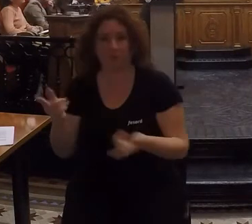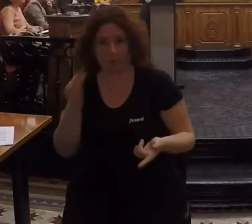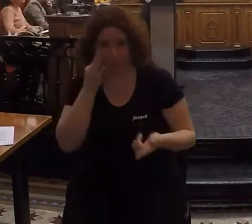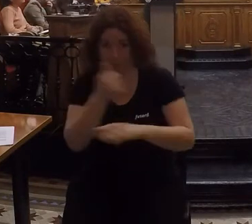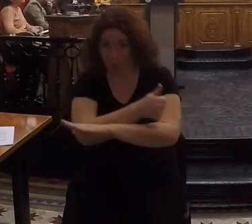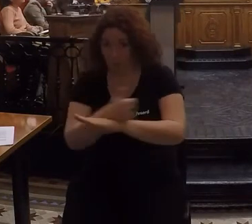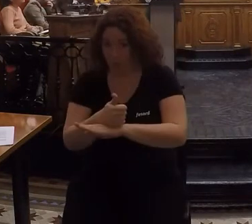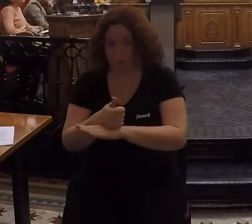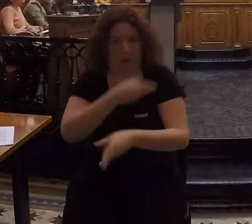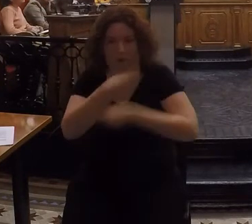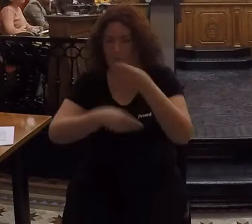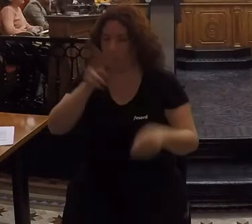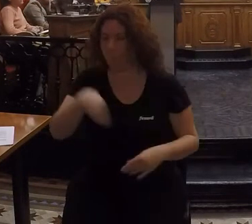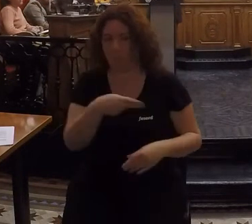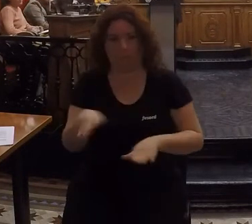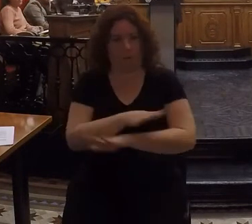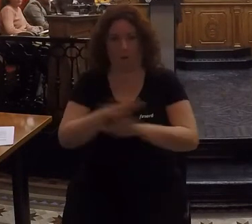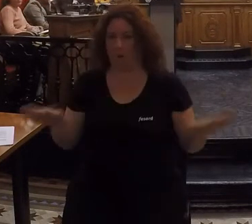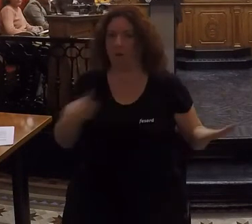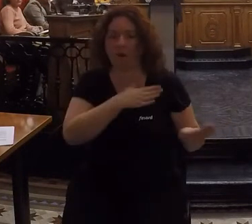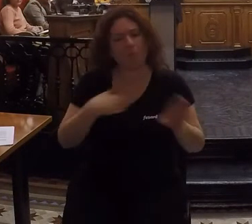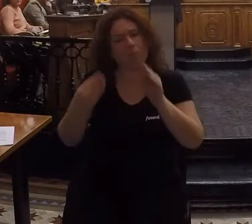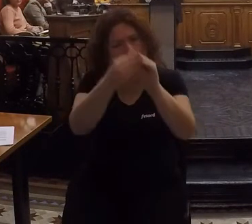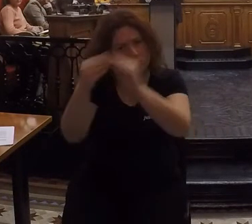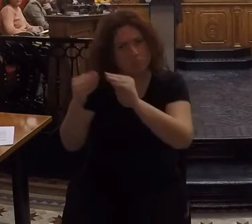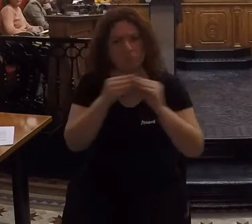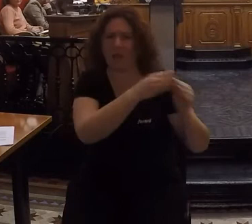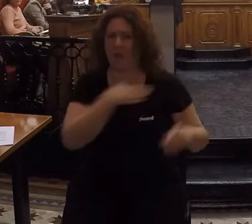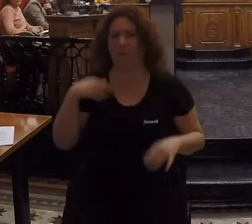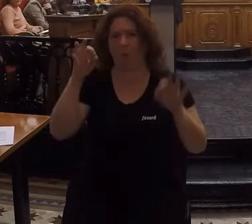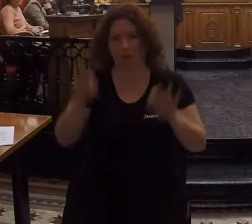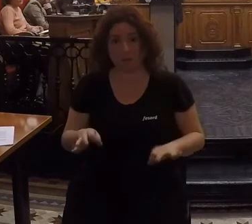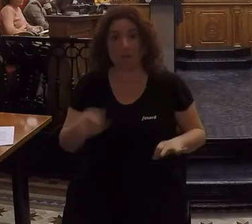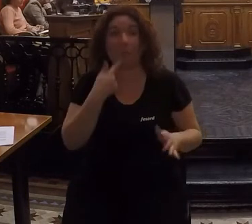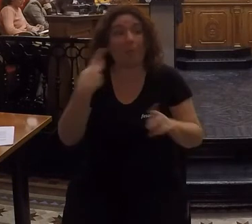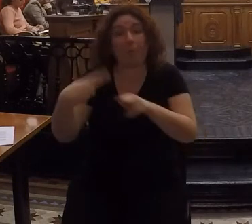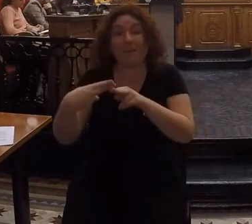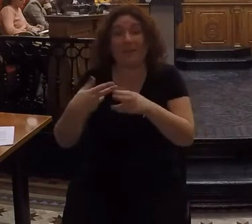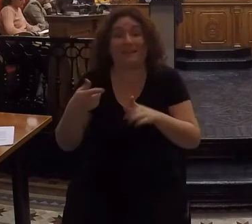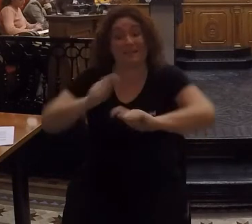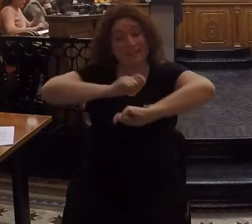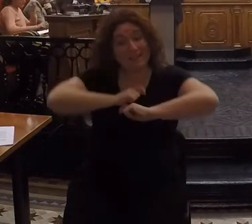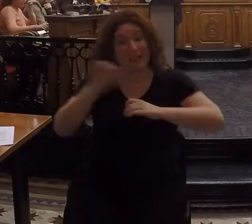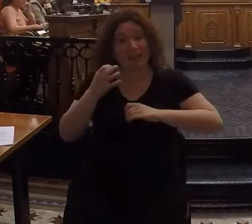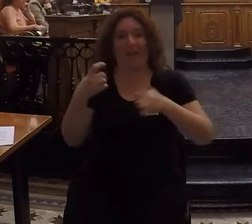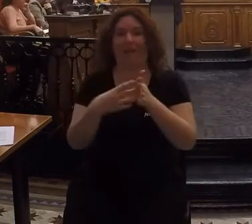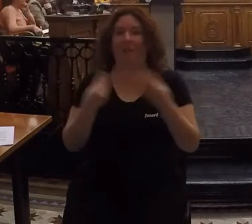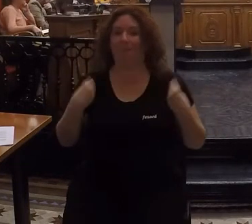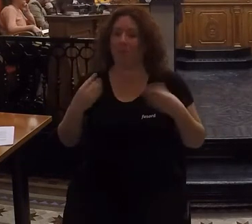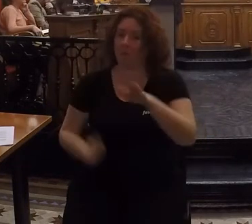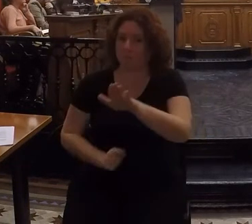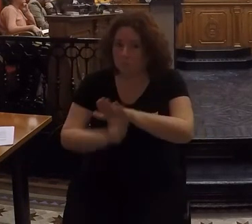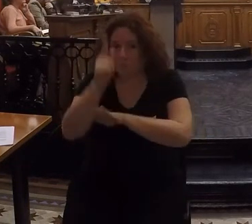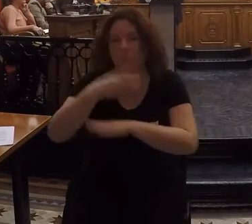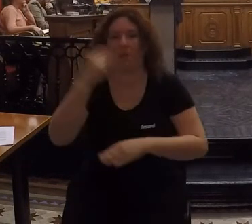vamos a hacer. Nosotros entendemos la política como un instrumento para mejorar la calidad de vida de los ciudadanos y para eso debemos